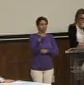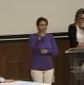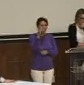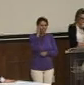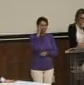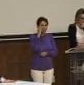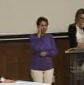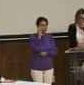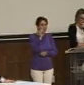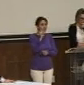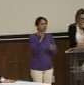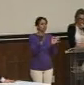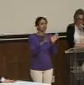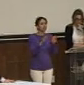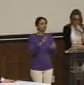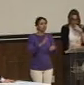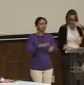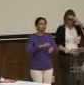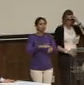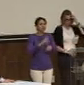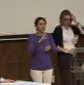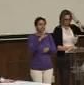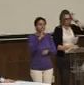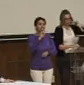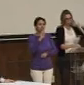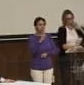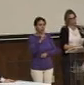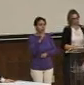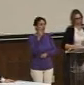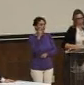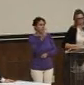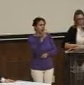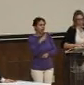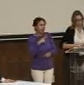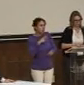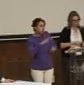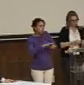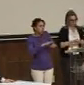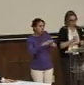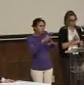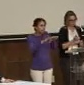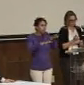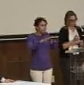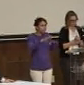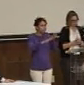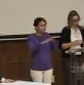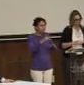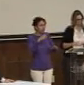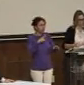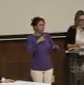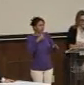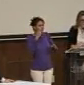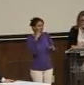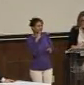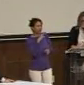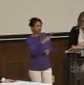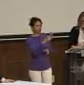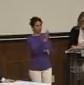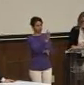sabe qual é o prazo que a CGU estabelece como razoável para se definir um PAD?